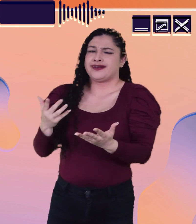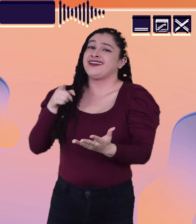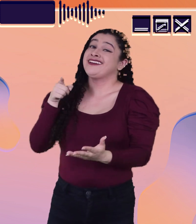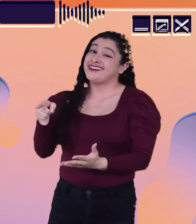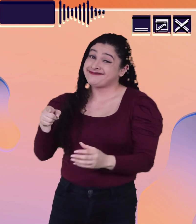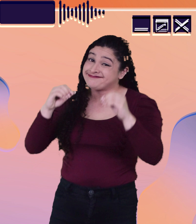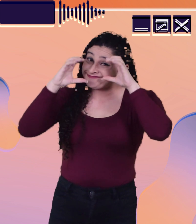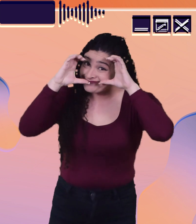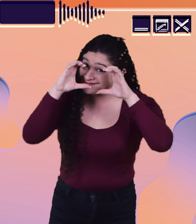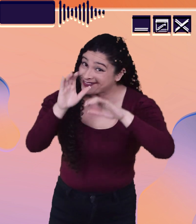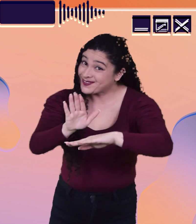Red flag.